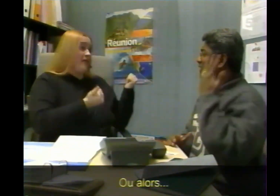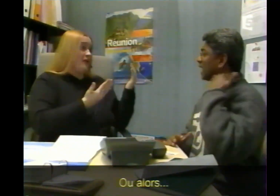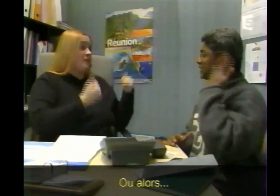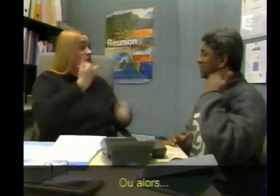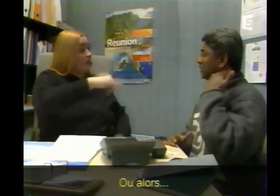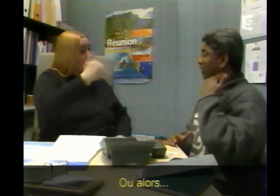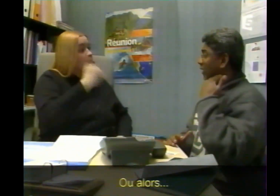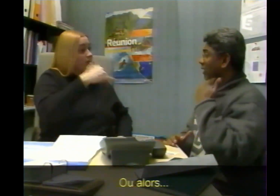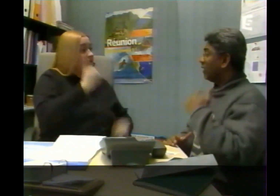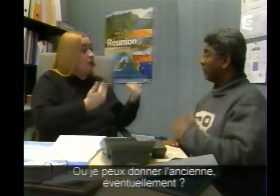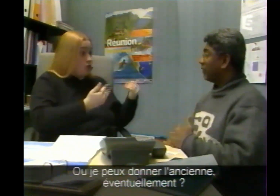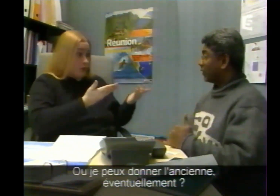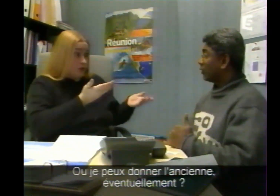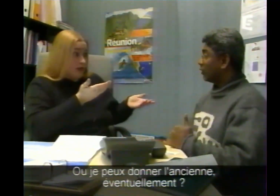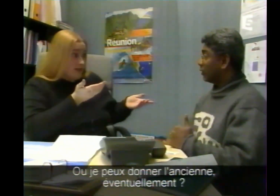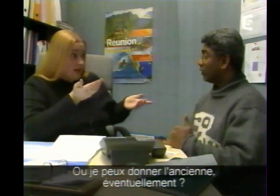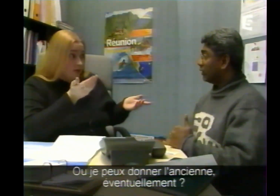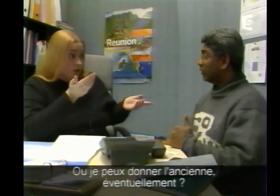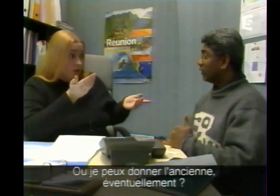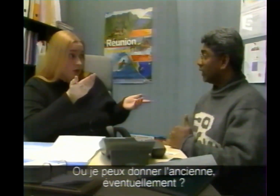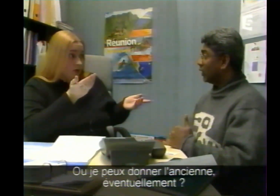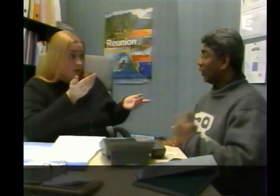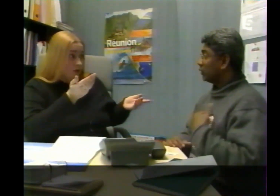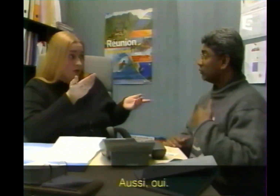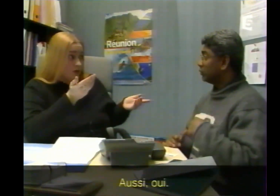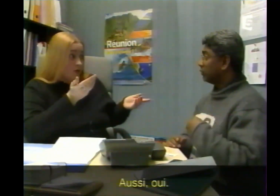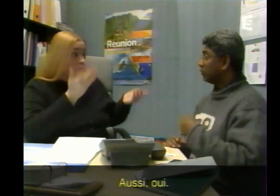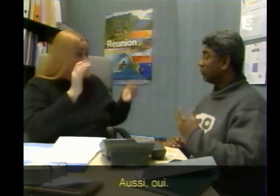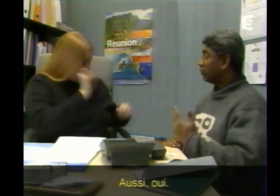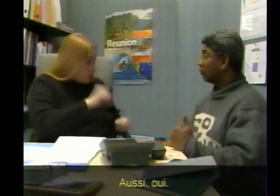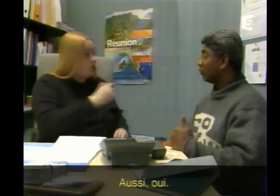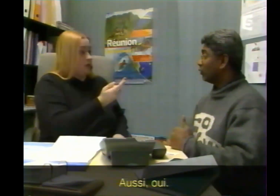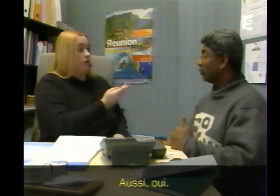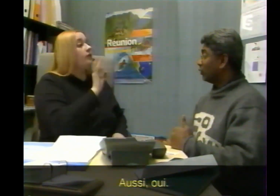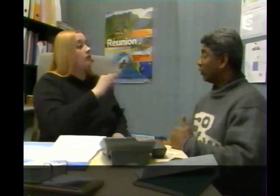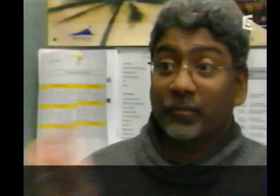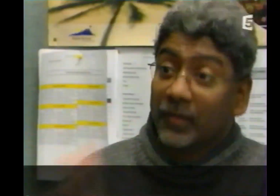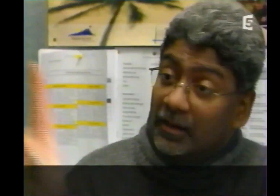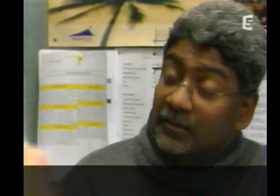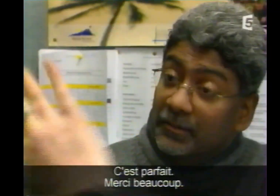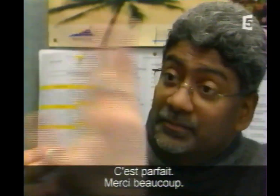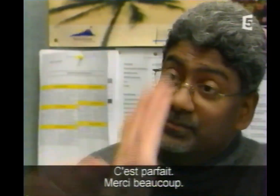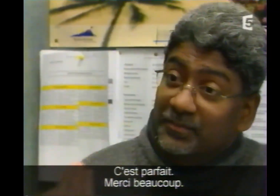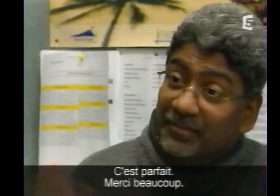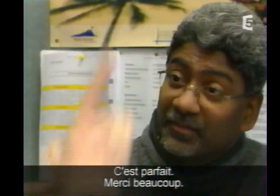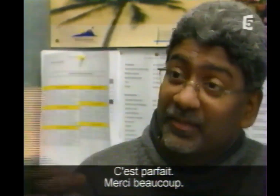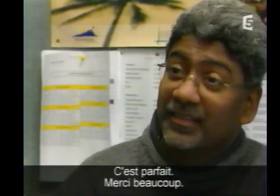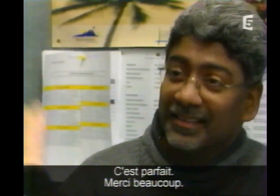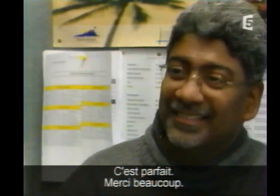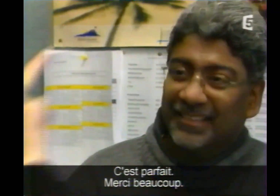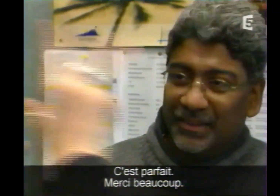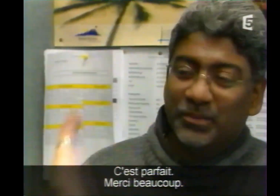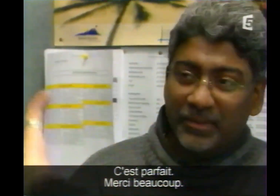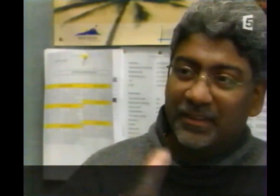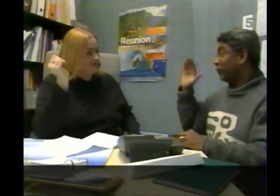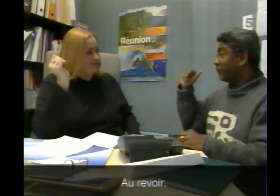que ce monsieur... Ou je peux donner l'ancienne éventuellement ? Aussi, oui. Bon, bah, c'est parfait. Ben merci beaucoup.